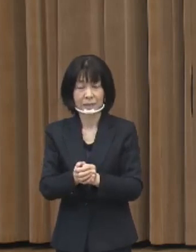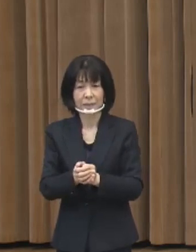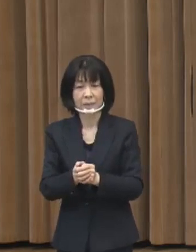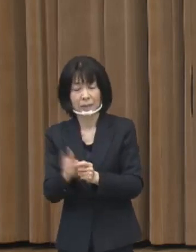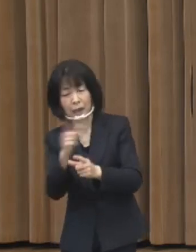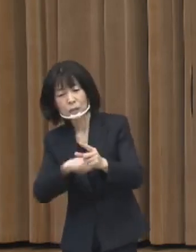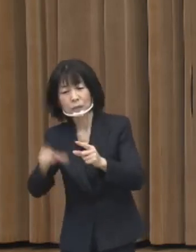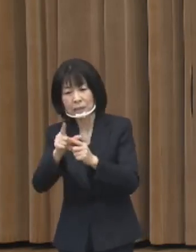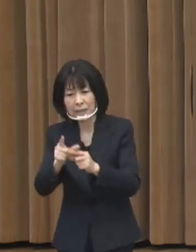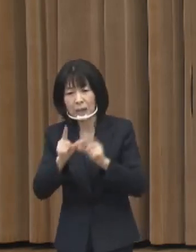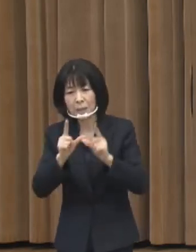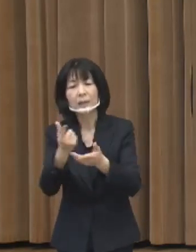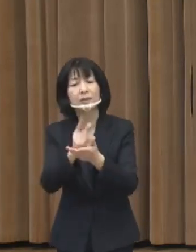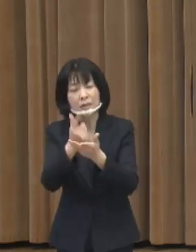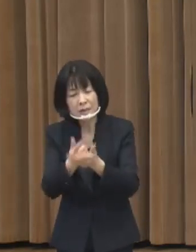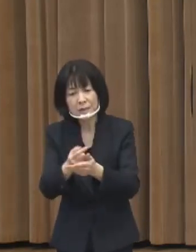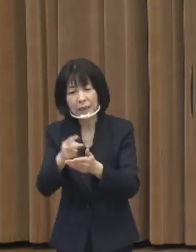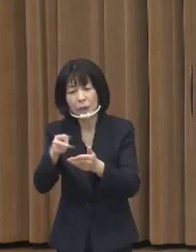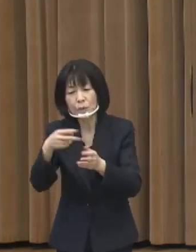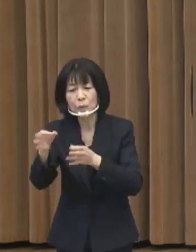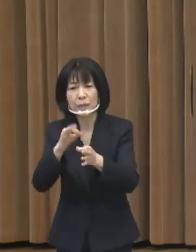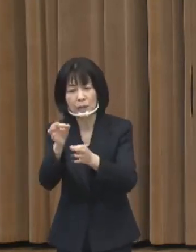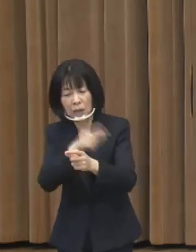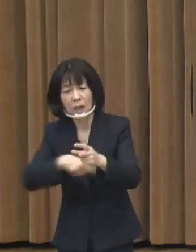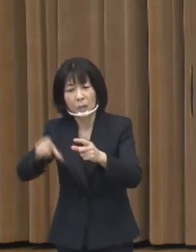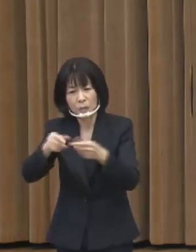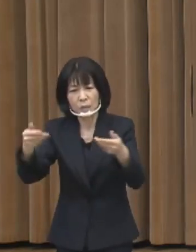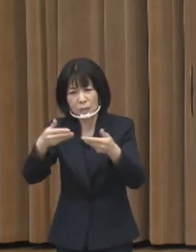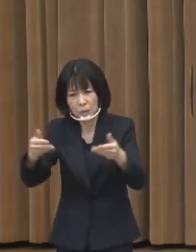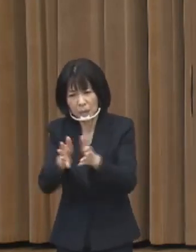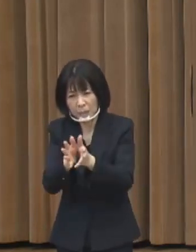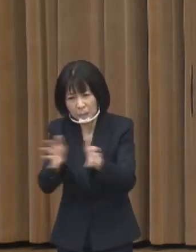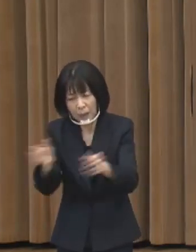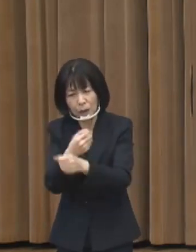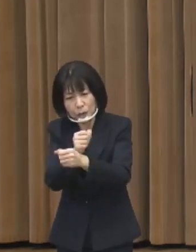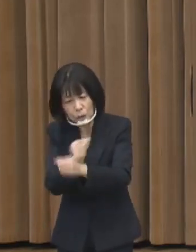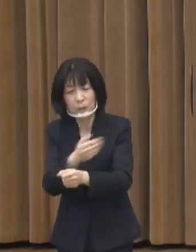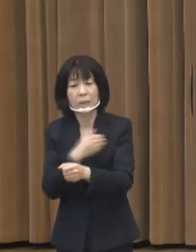加じゃなくて、その飲食店のさらなるビジネスの機会も、そこで、